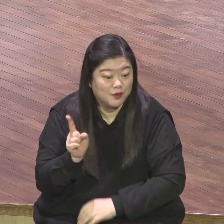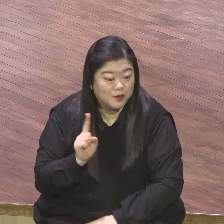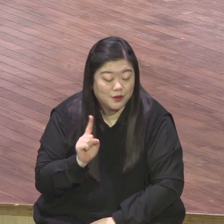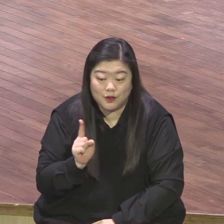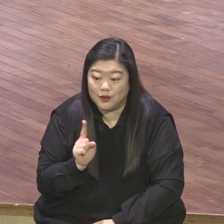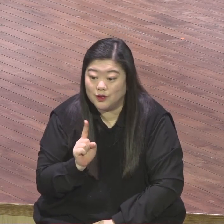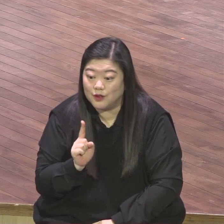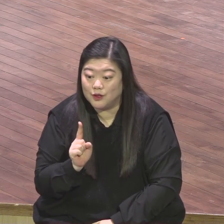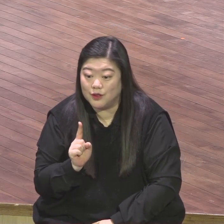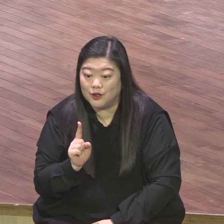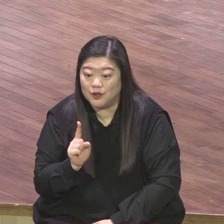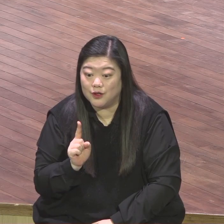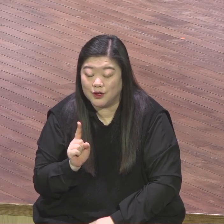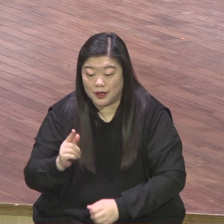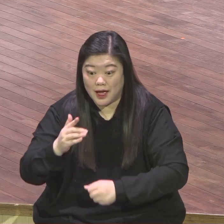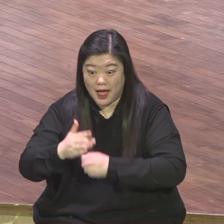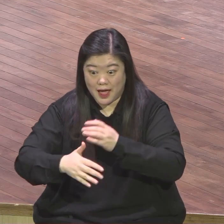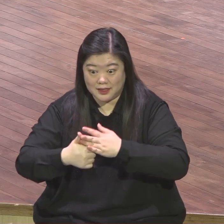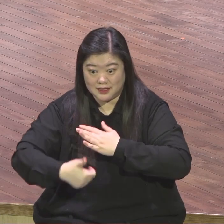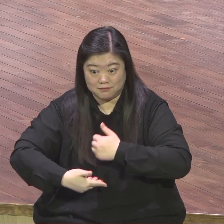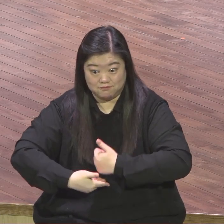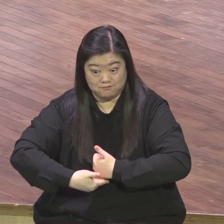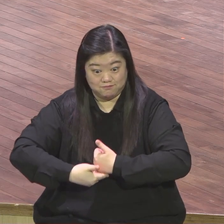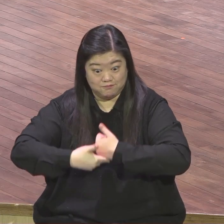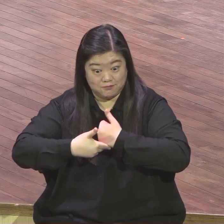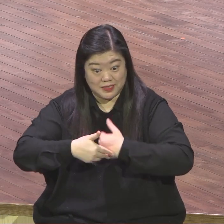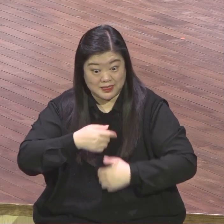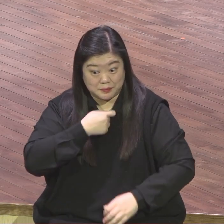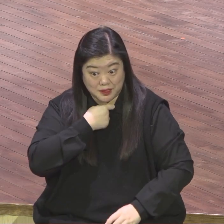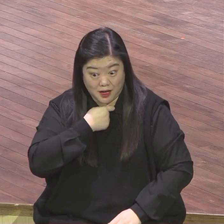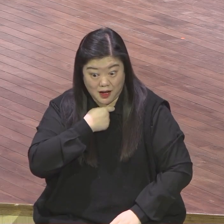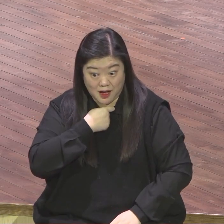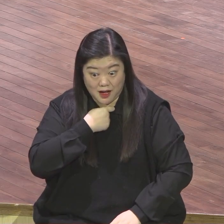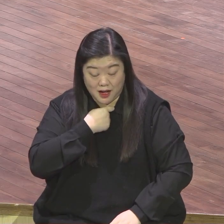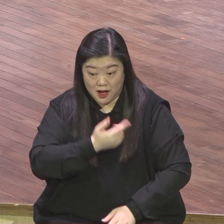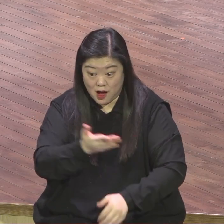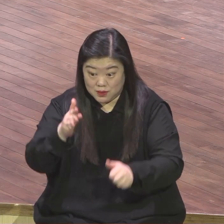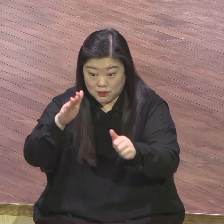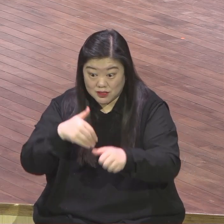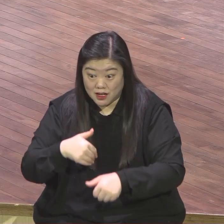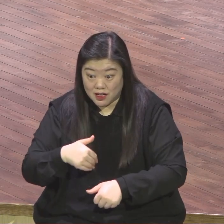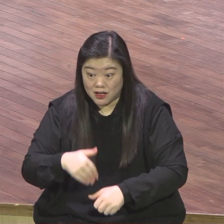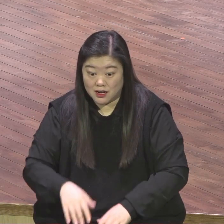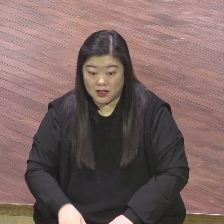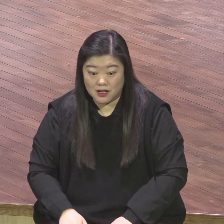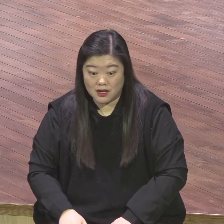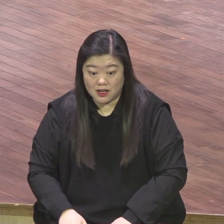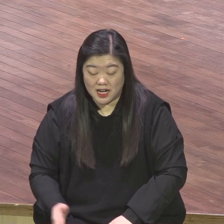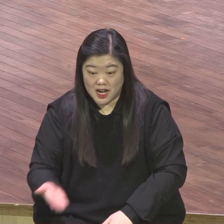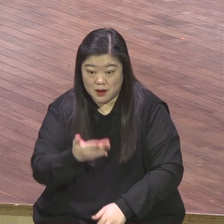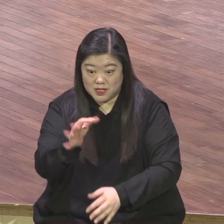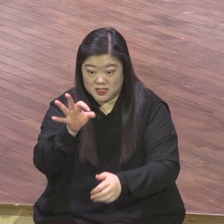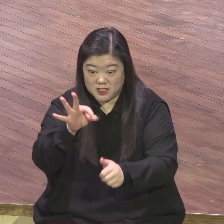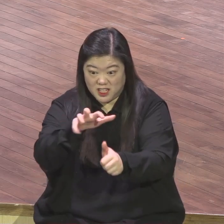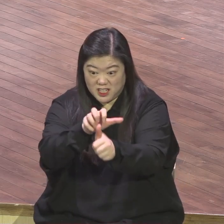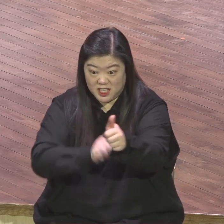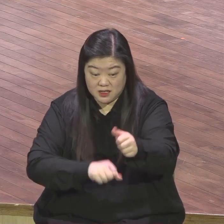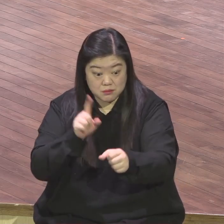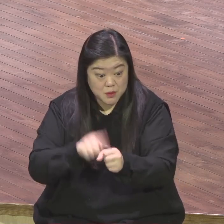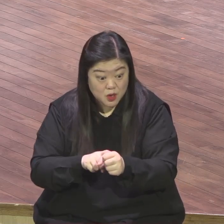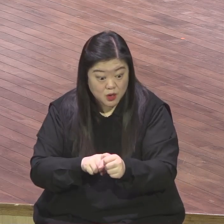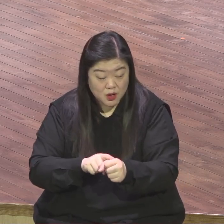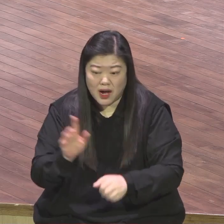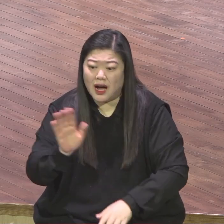부름 먹기 위해서가 아니에요. 직분 주신 이유가 뭐냐? 부름 먹기 위해서가 아니라고요.